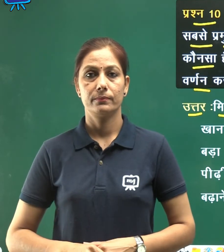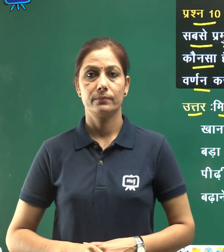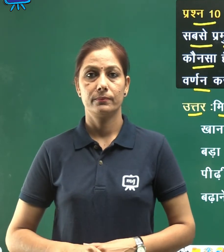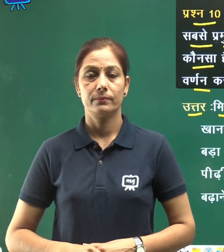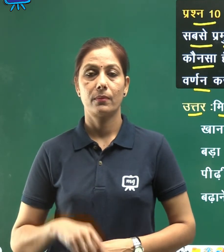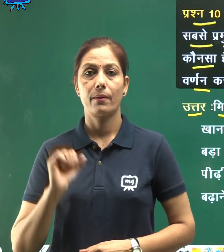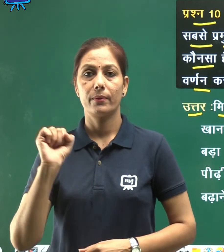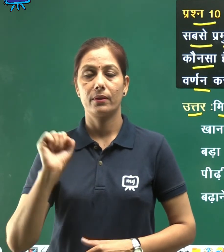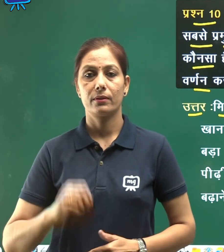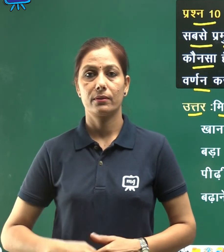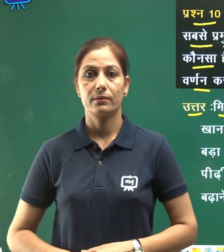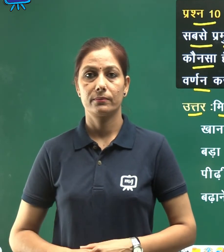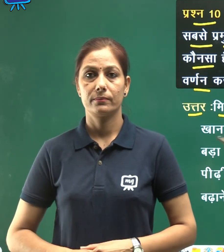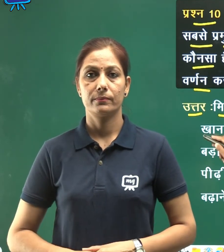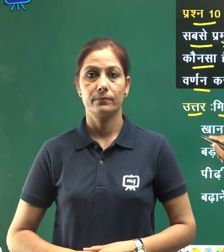अपने